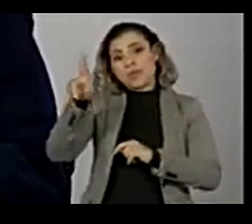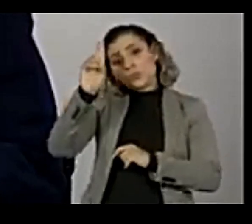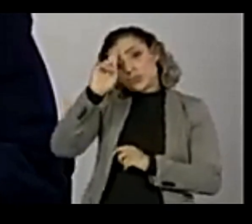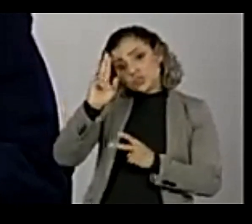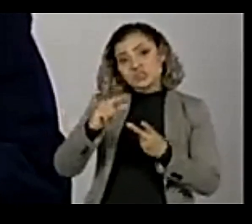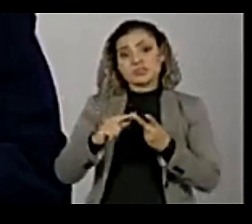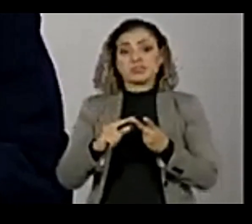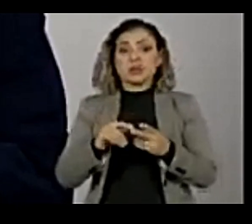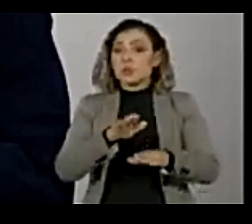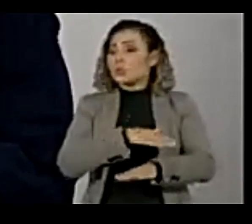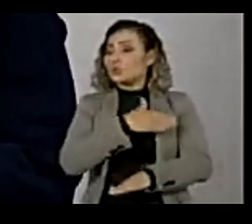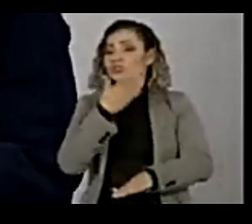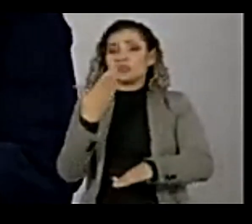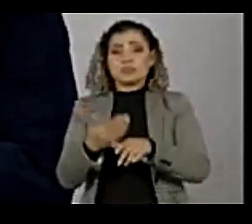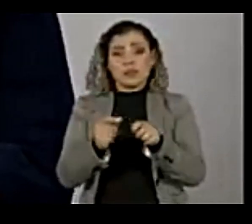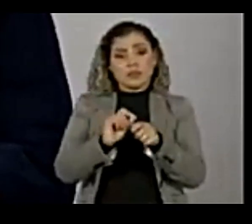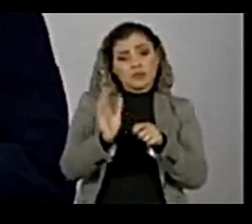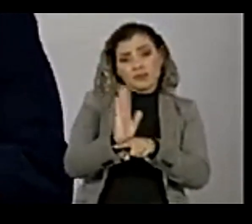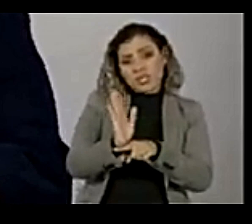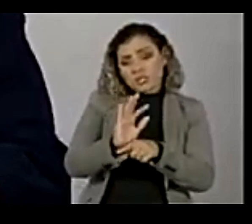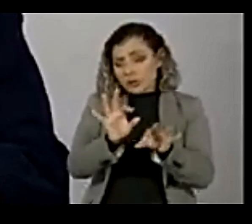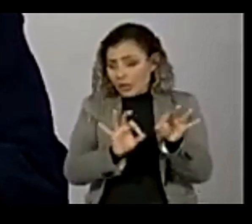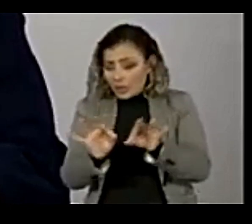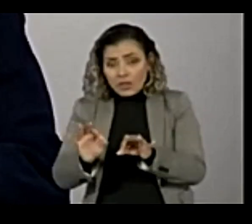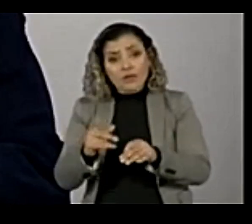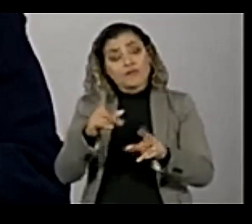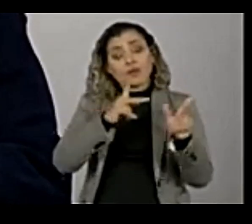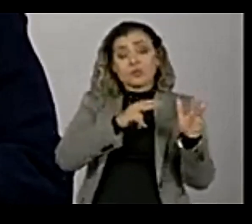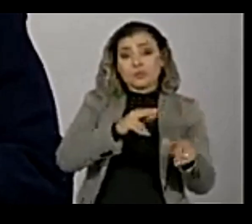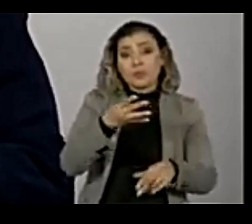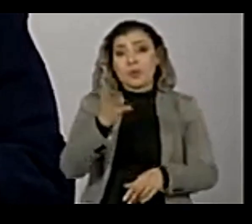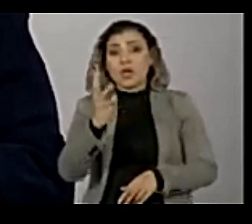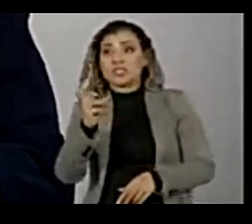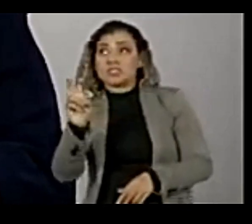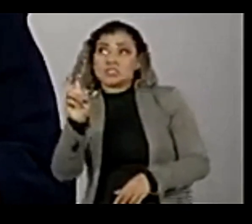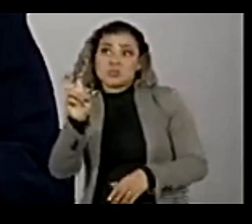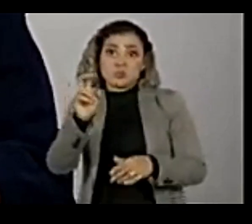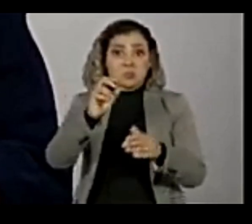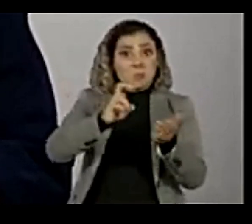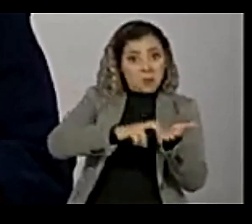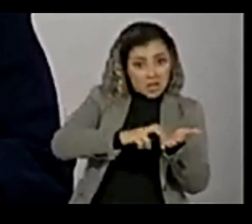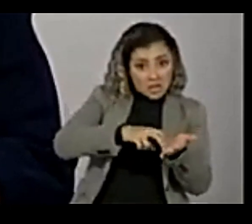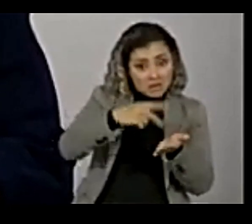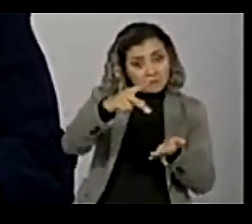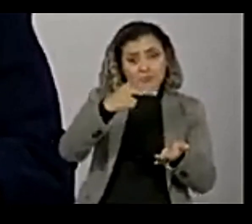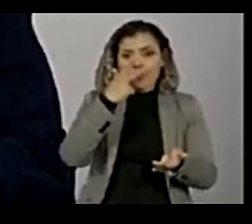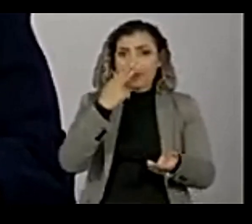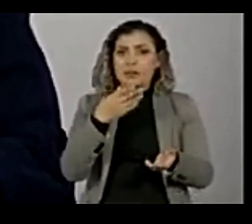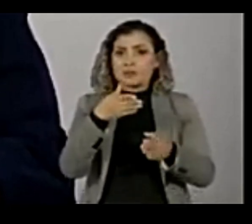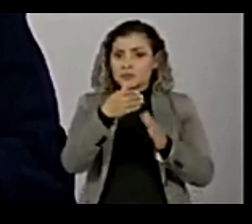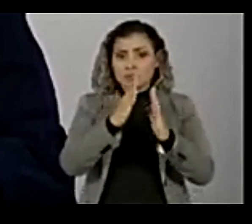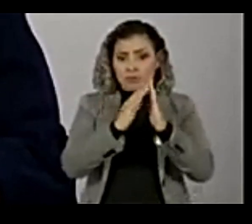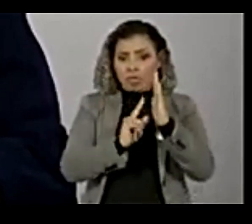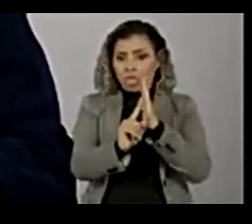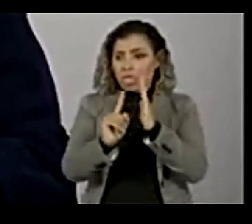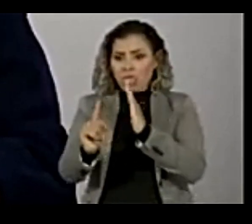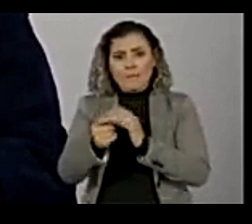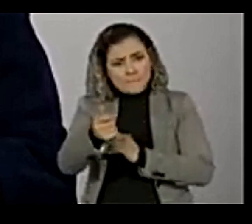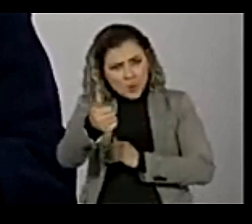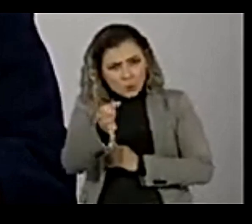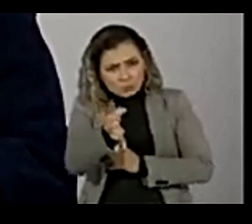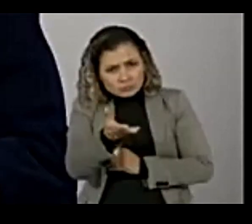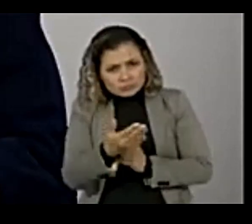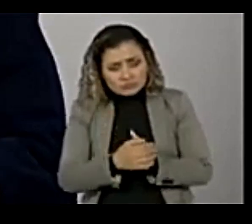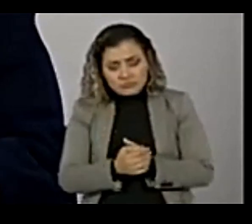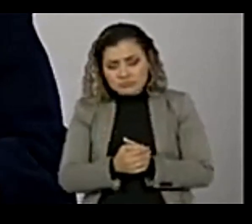meio-dia, passa o dia todo fazendo seus vídeos, vai dormir já às 4, 5 da manhã. Tive a impressão de que você sai pouco de casa e